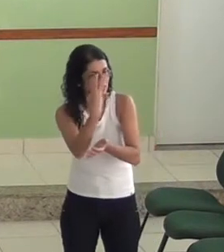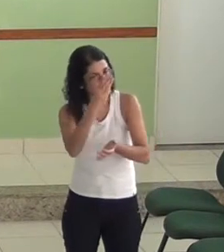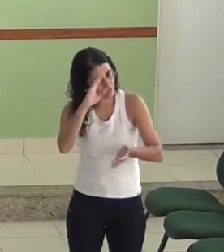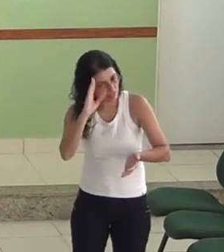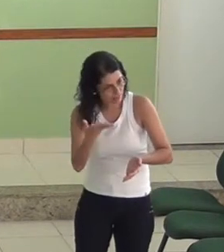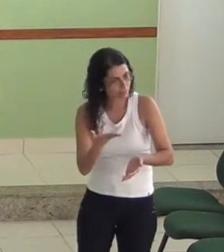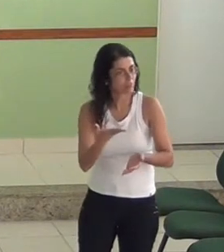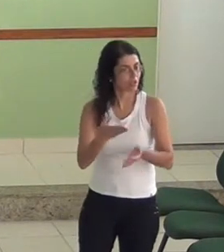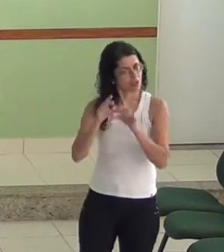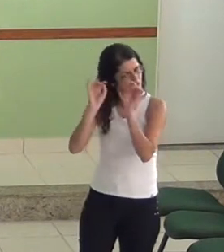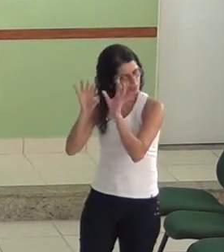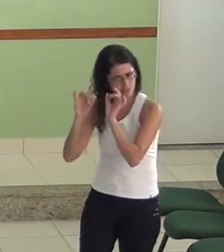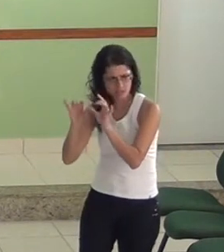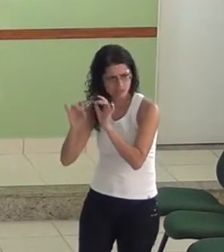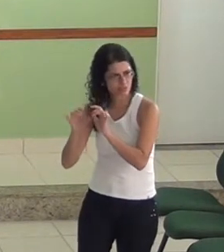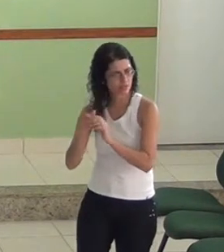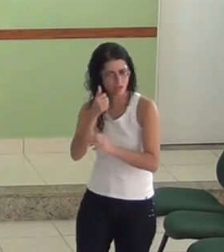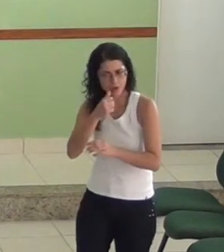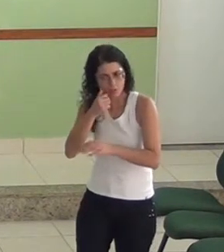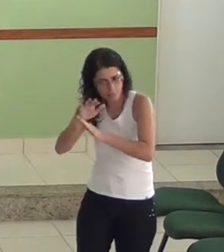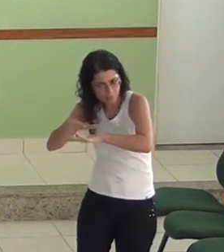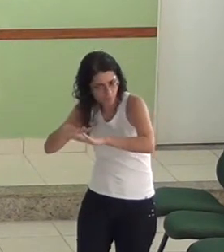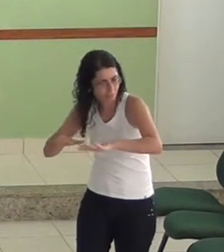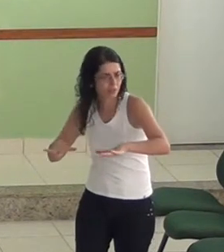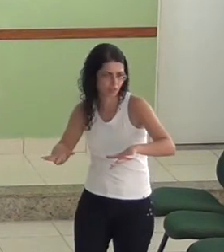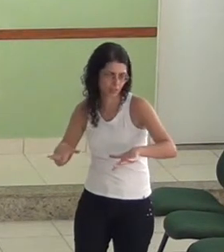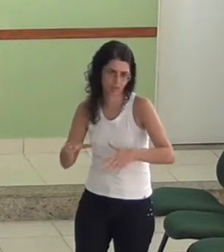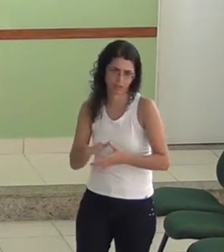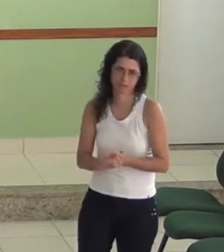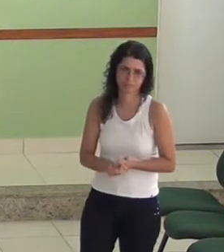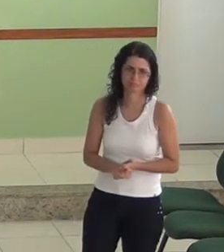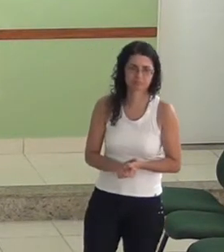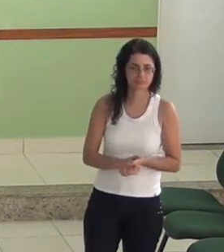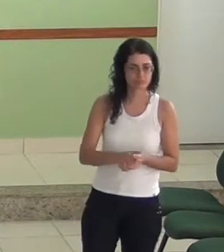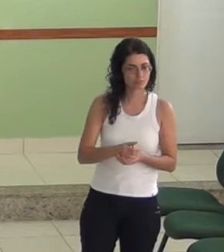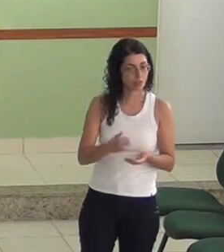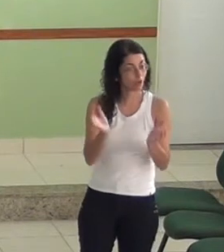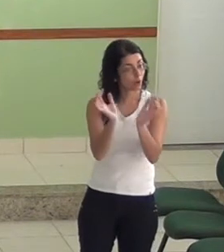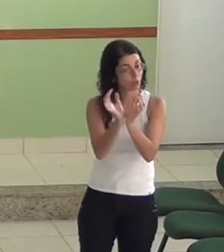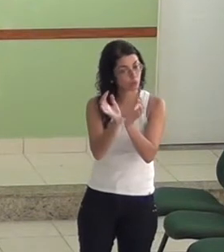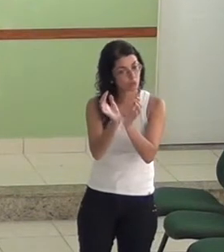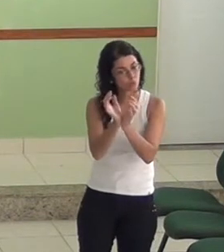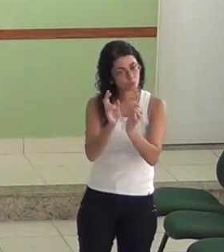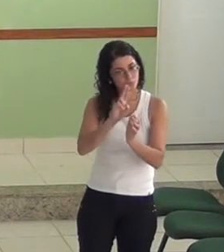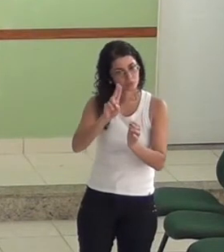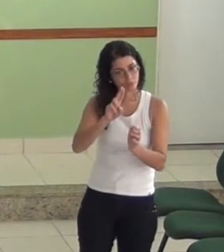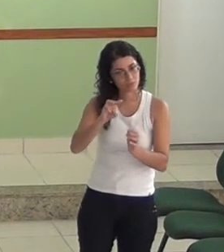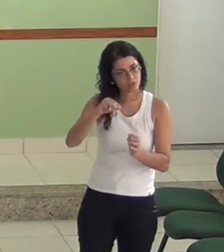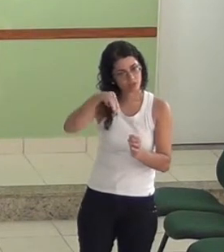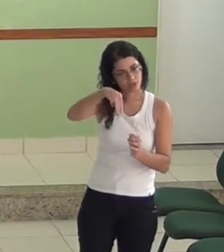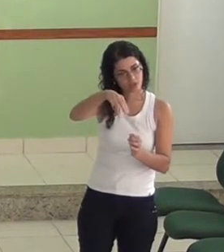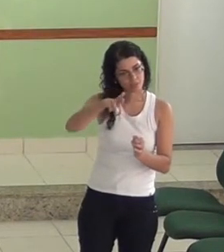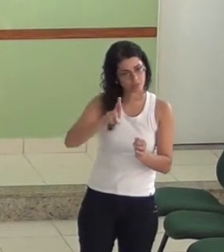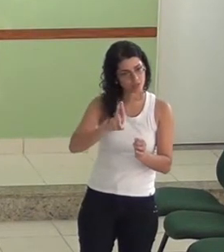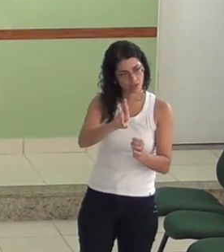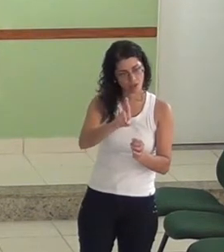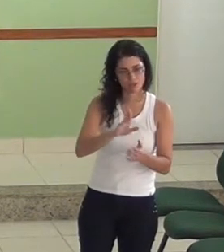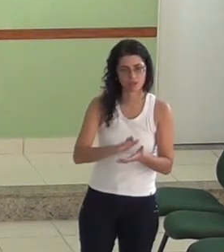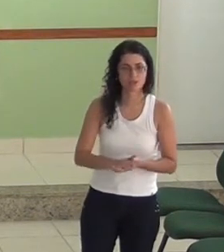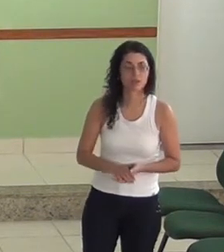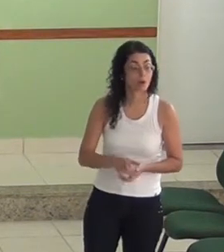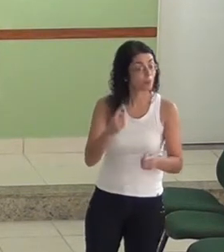muito bom. E como o próprio nome diz das duas, embaixadores do Rei e mensageiros do Rei, nada mais é que um trabalho missionário, porque